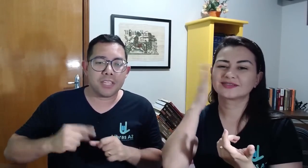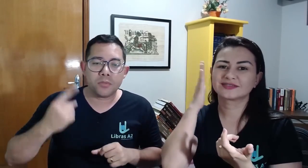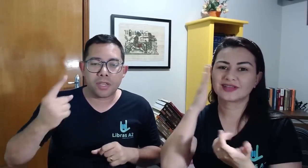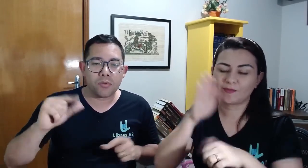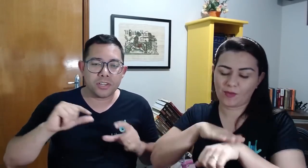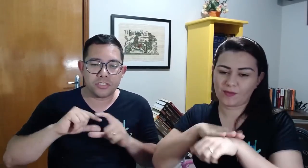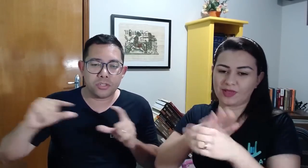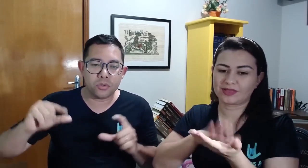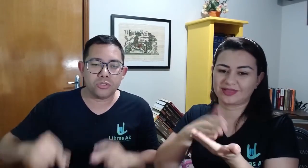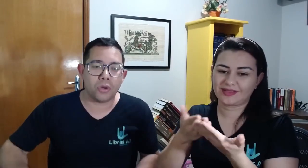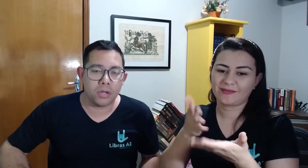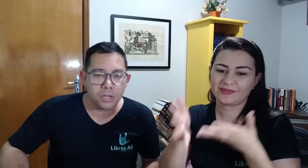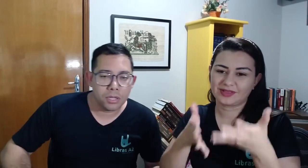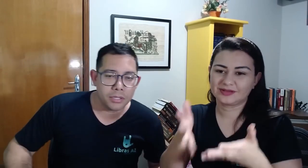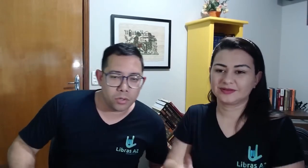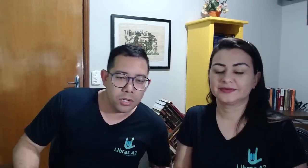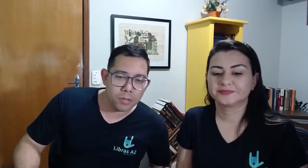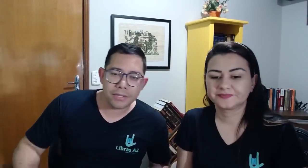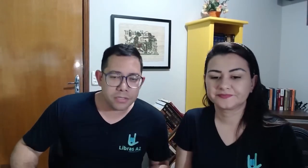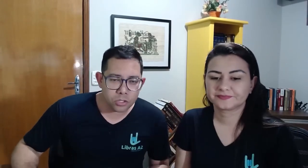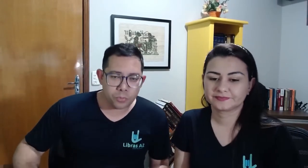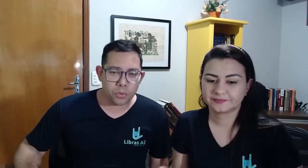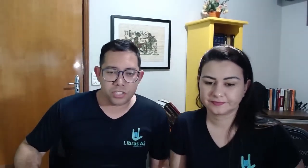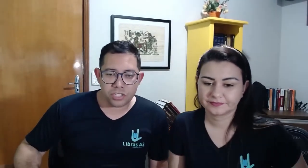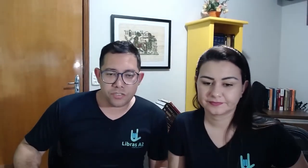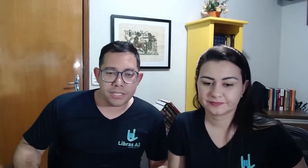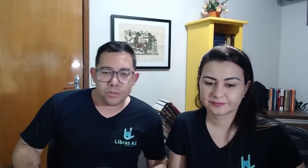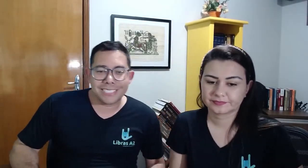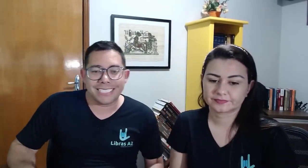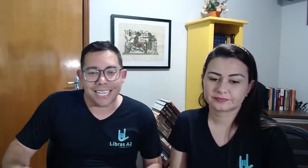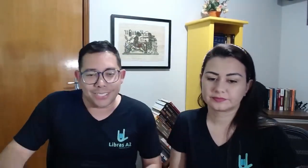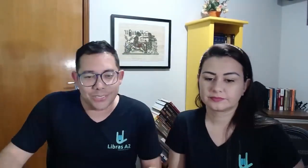mesmo que é um versículo só. Tranquilo? Mas isso aos poucos a gente vai dando certo.